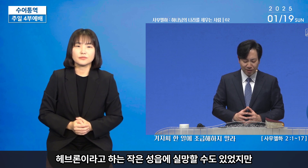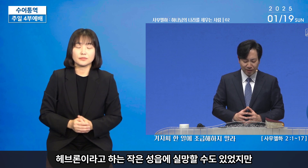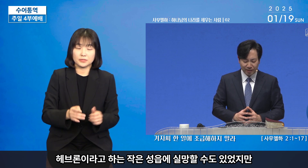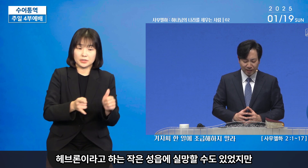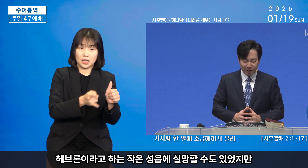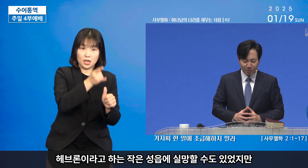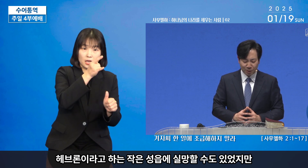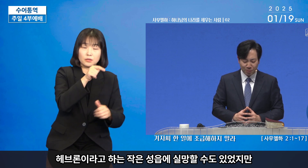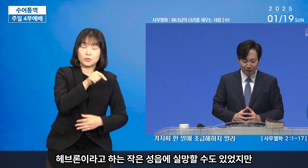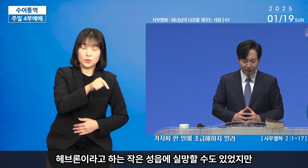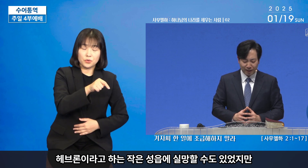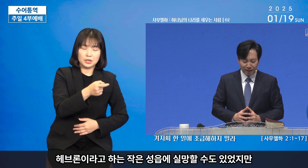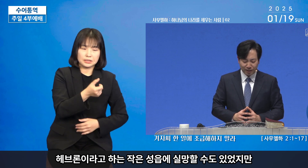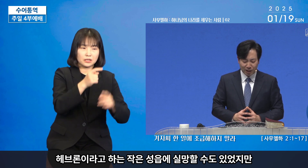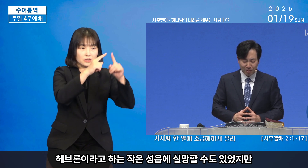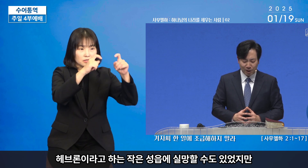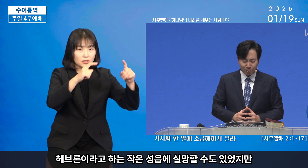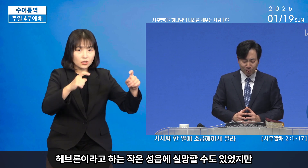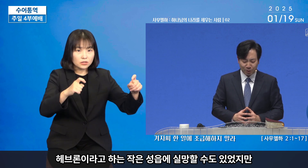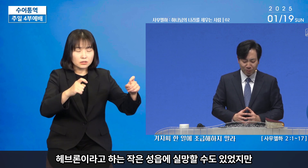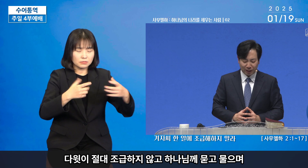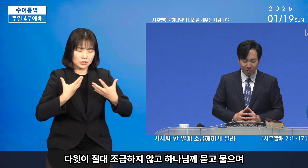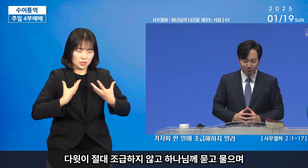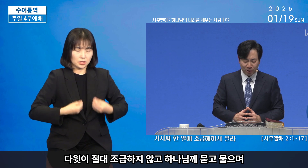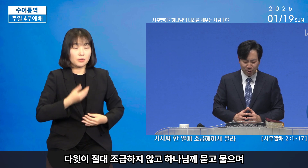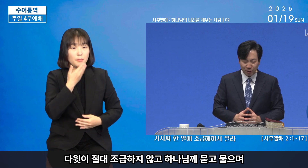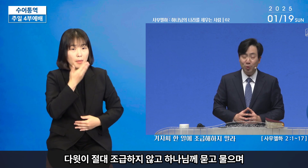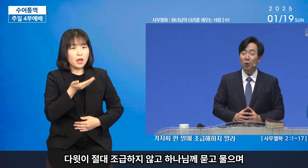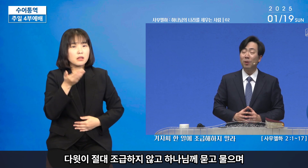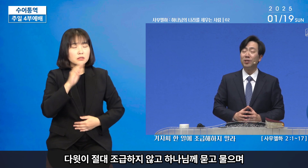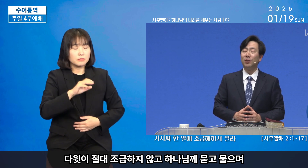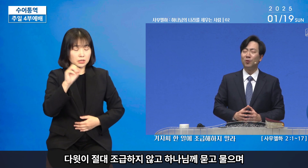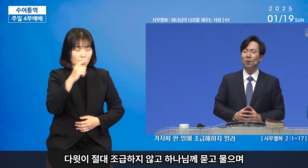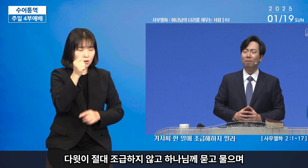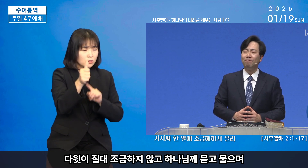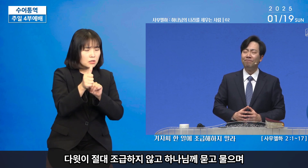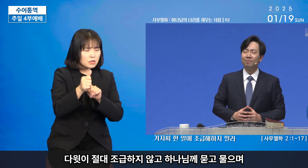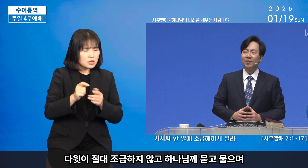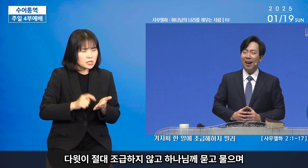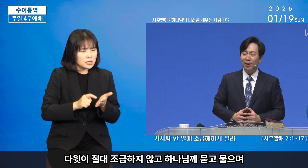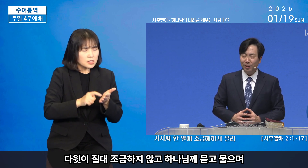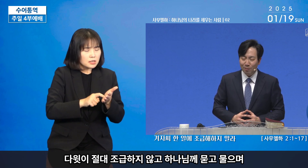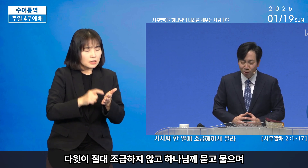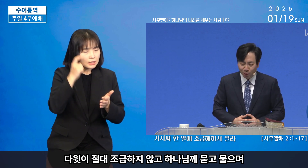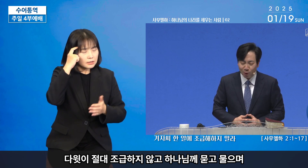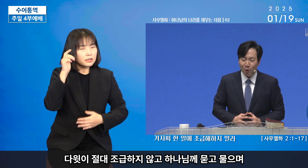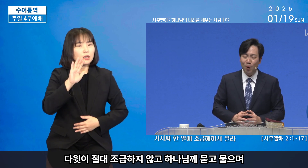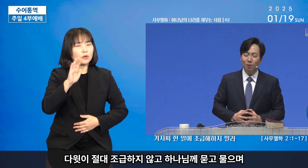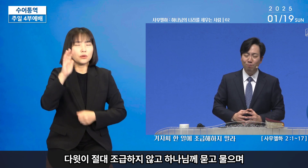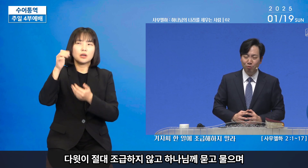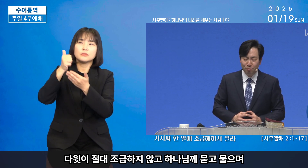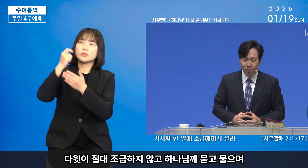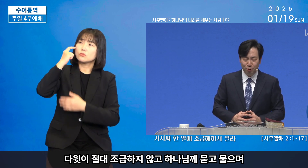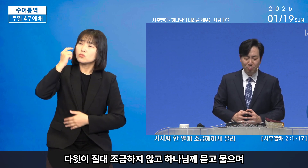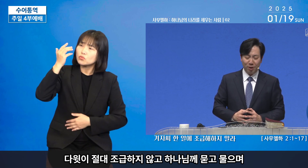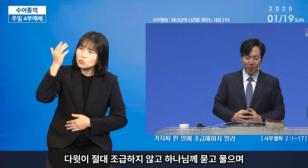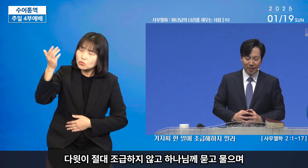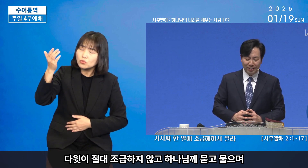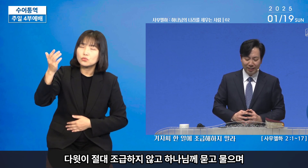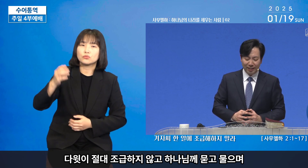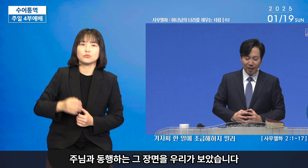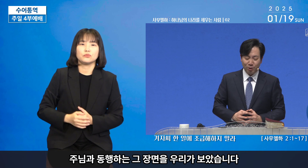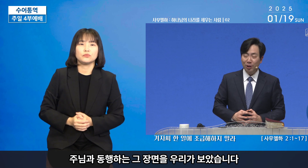헤브론이라고 하는 작은 성읍에 실망할 수도 있었지만 다윗이 절대 조급하지 않고 하나님께 묻고